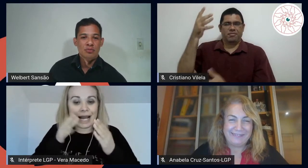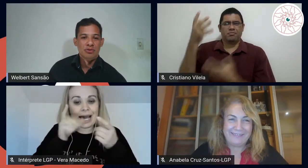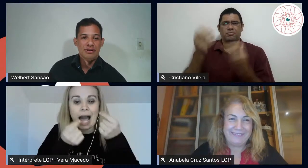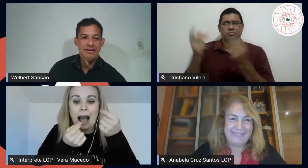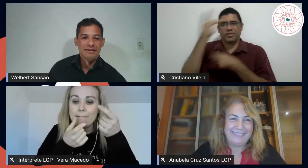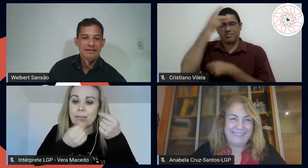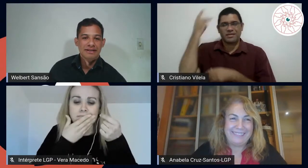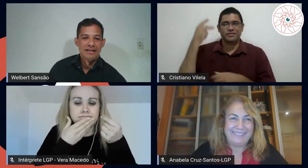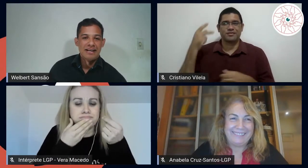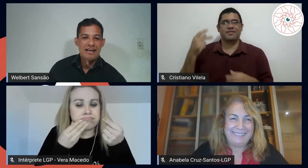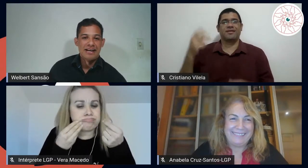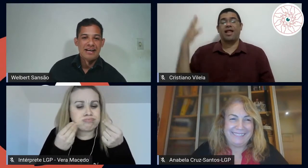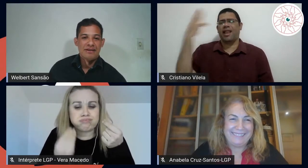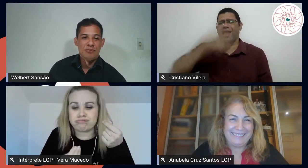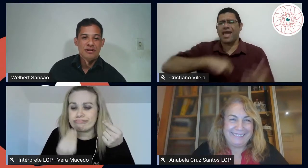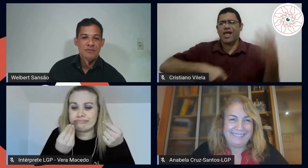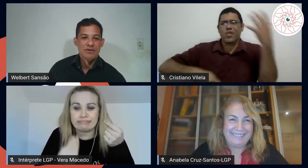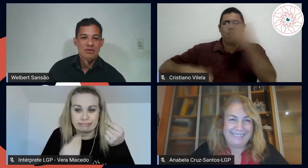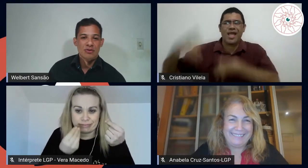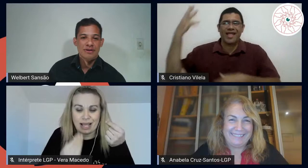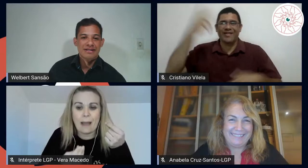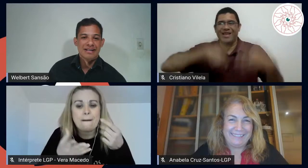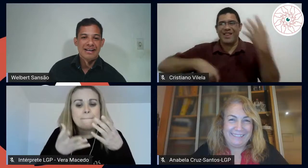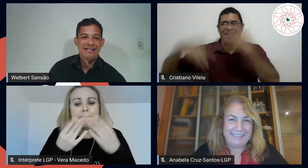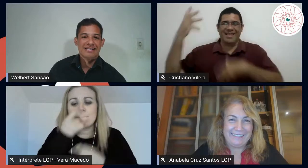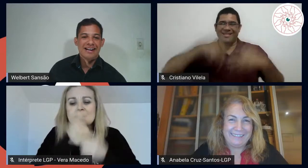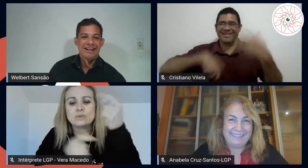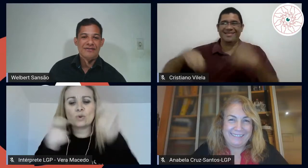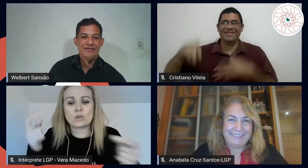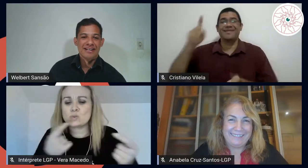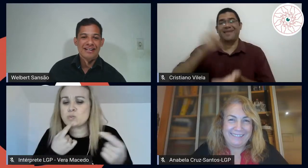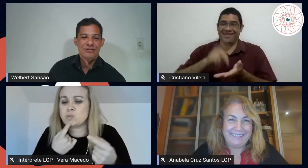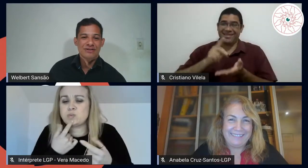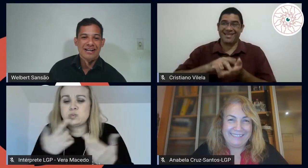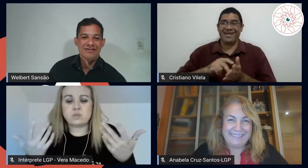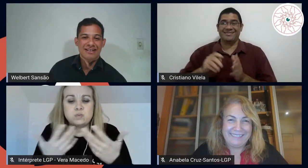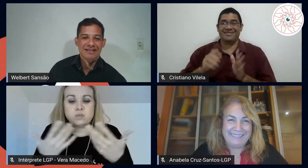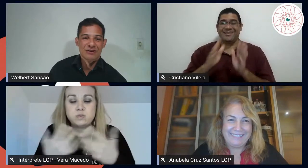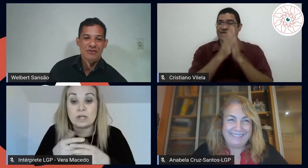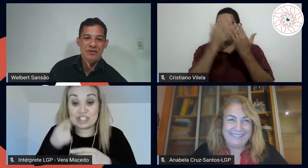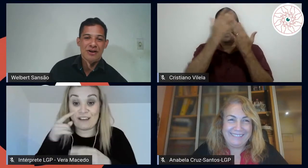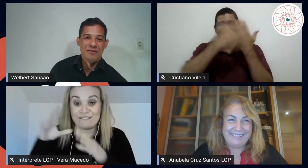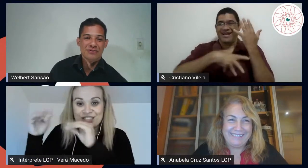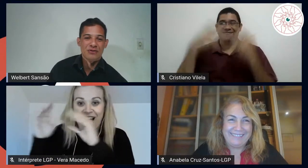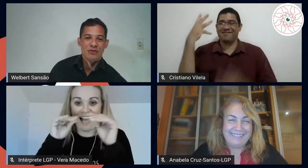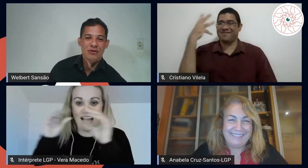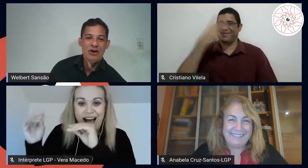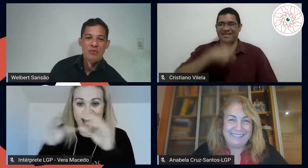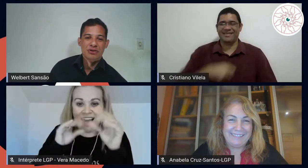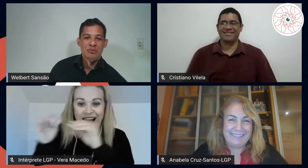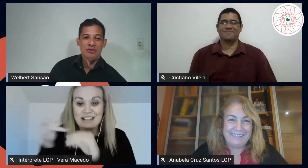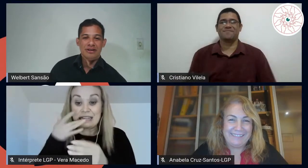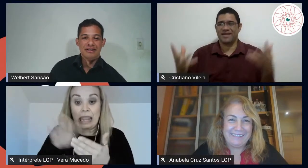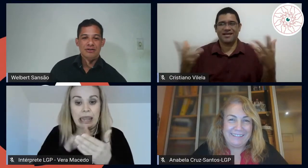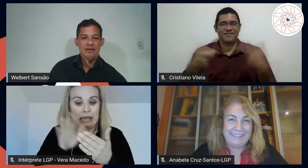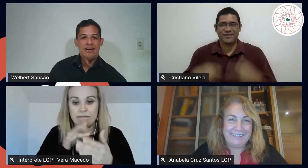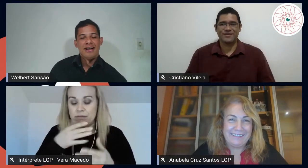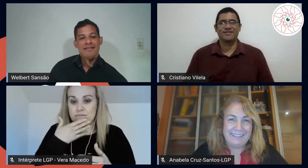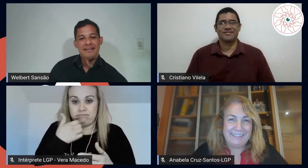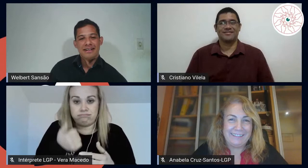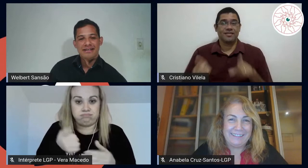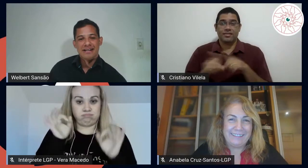ficou muito bonita. Eh, muitas pessoas eh já vi aqui no chat falando que o livro realmente ficou muito